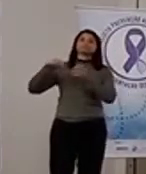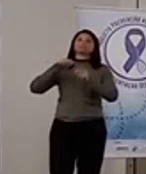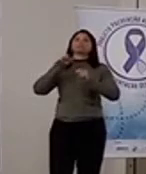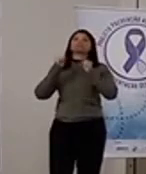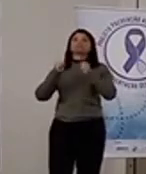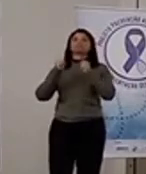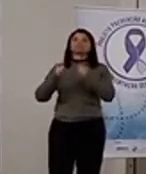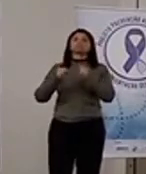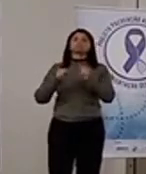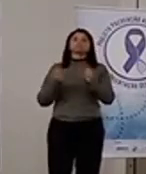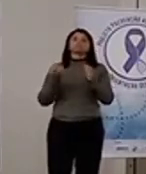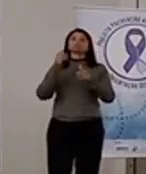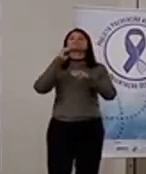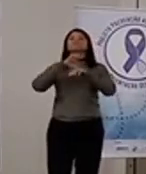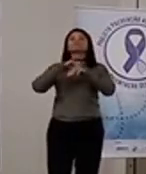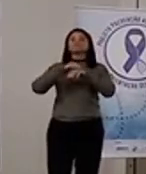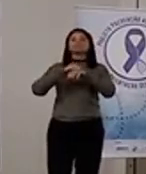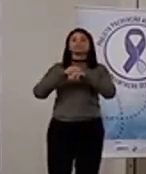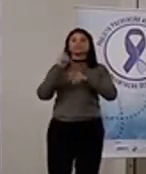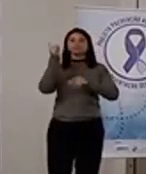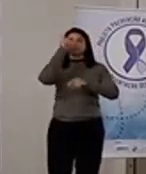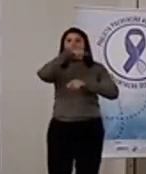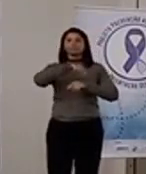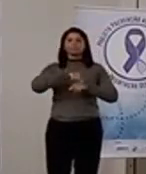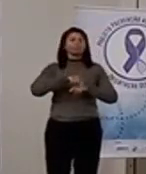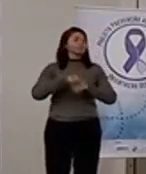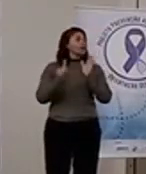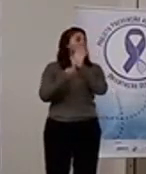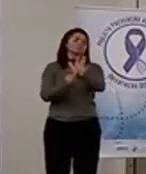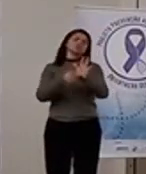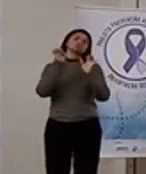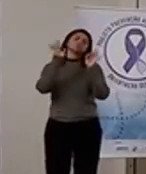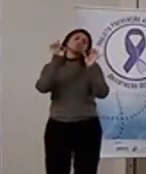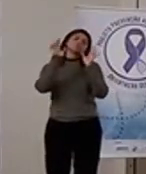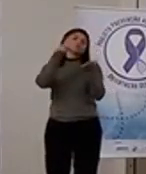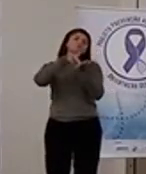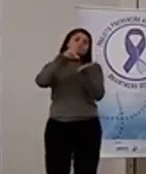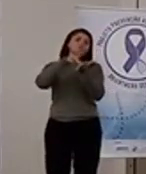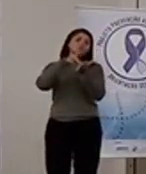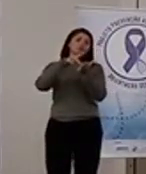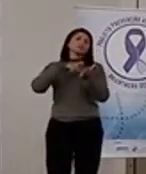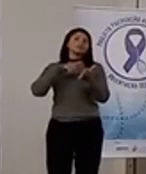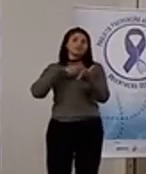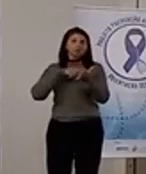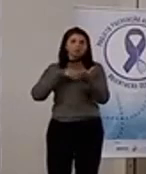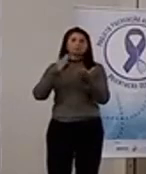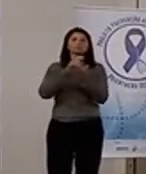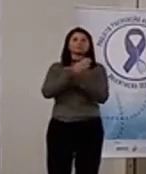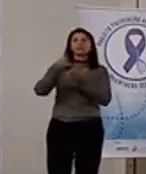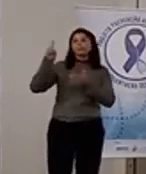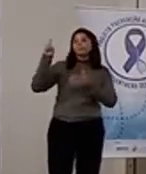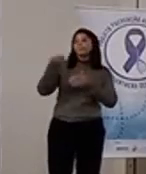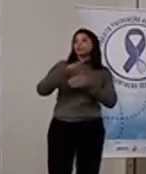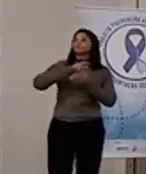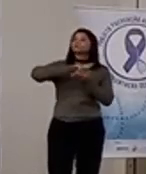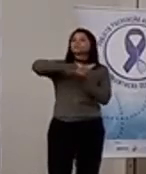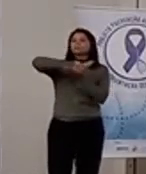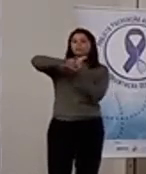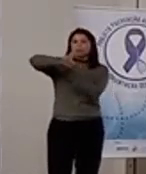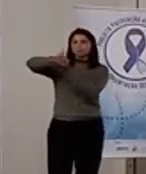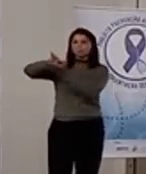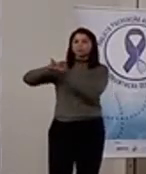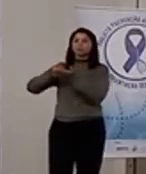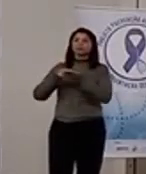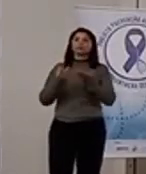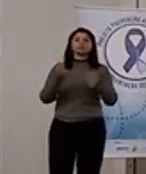disso. E aqui é só para mostrar que, na realidade, assim, existem pelo menos 1000 diferentes patologias que você pode considerar rara,